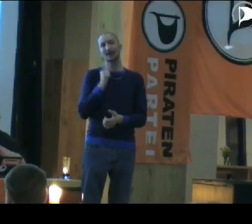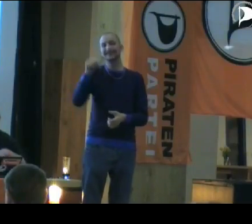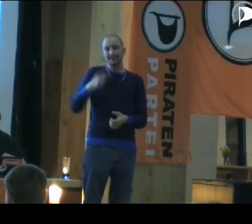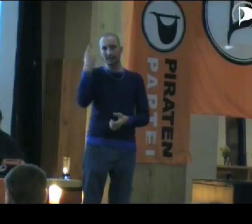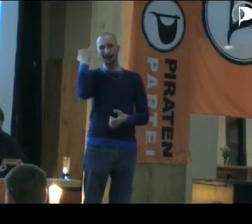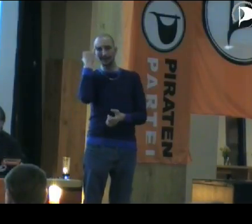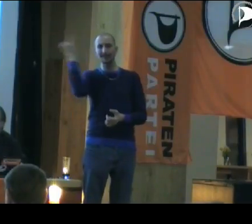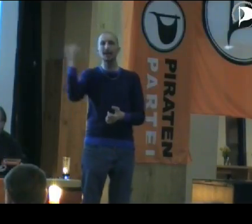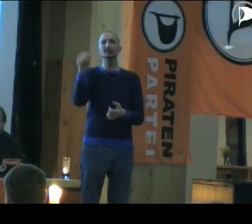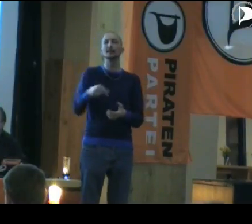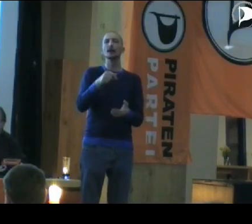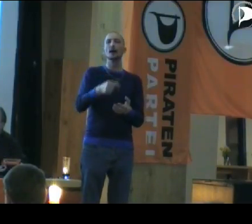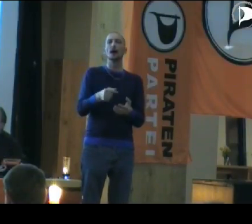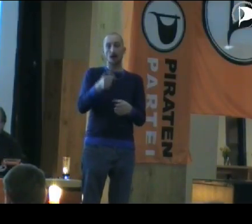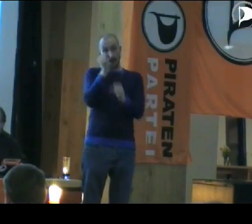atomkraftwerk